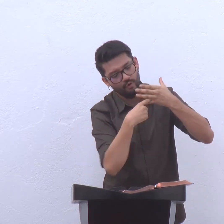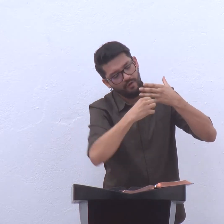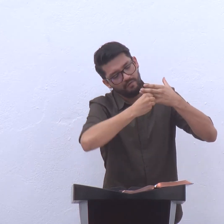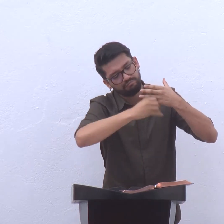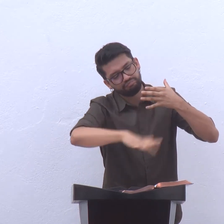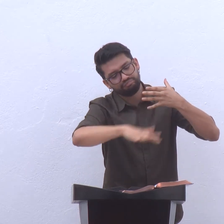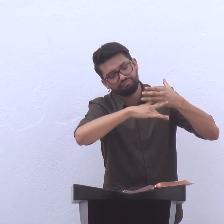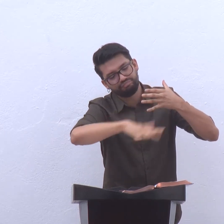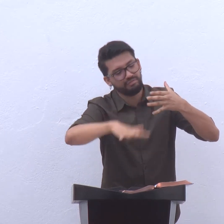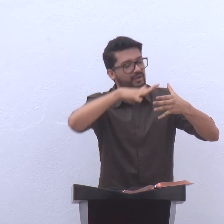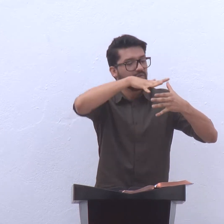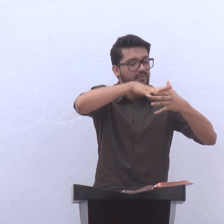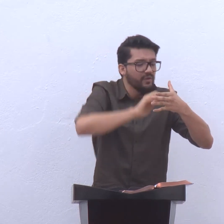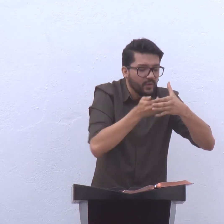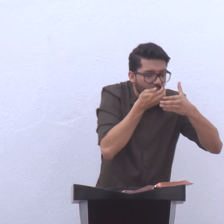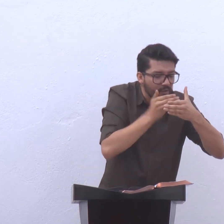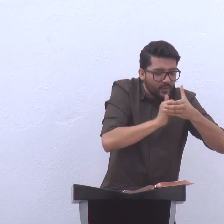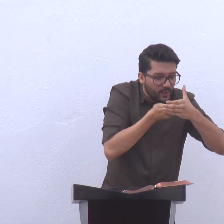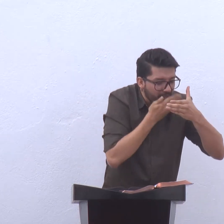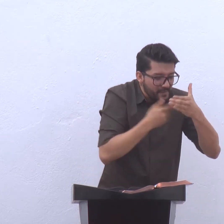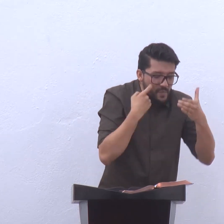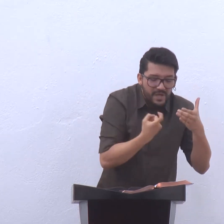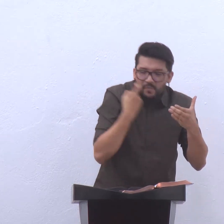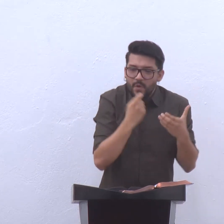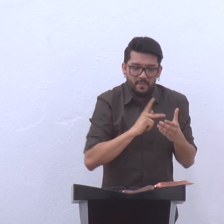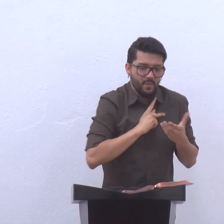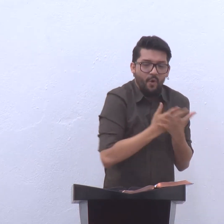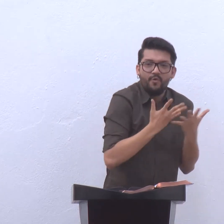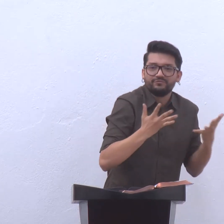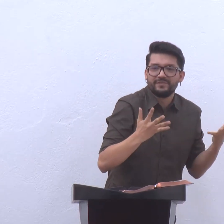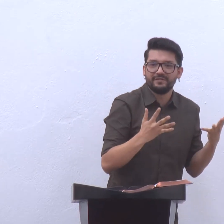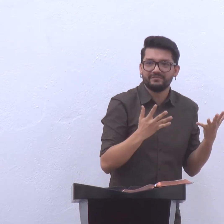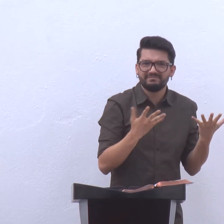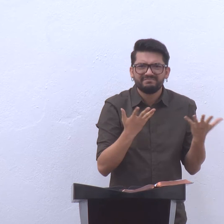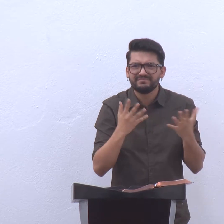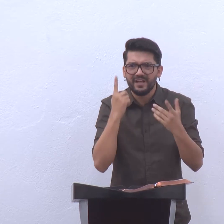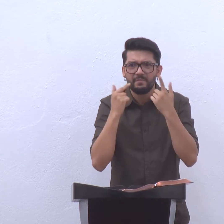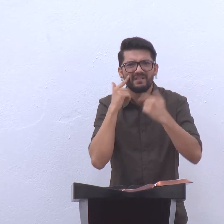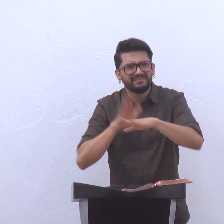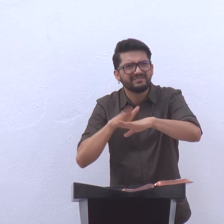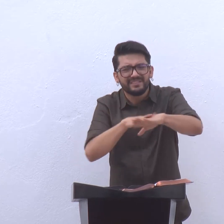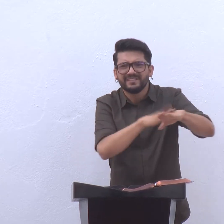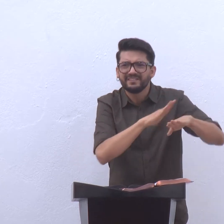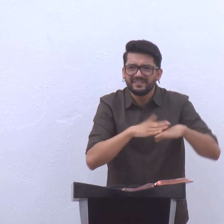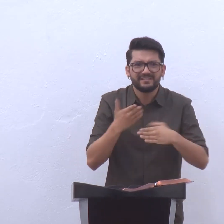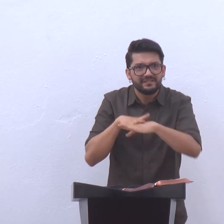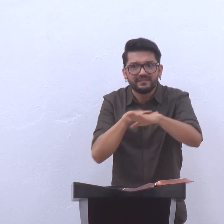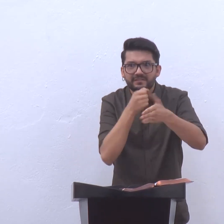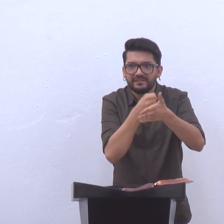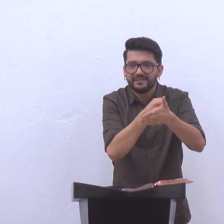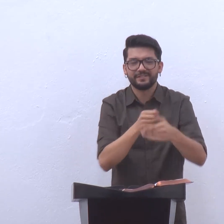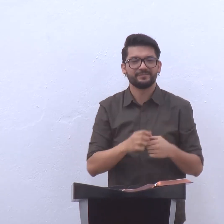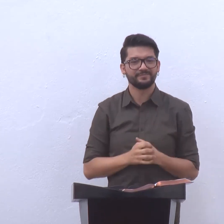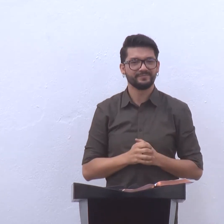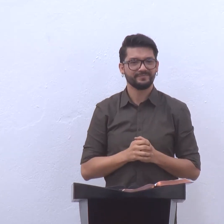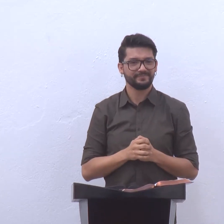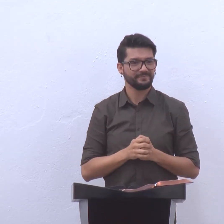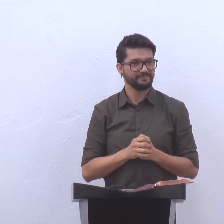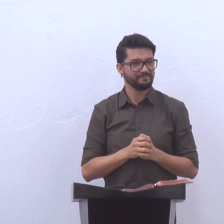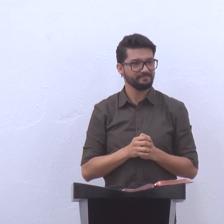propias necesidades. Pero esas fuentes que cavaron, esas cisternas, eran rotas. Y el Señor